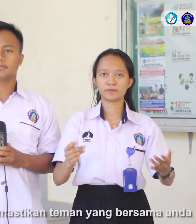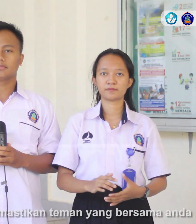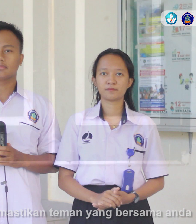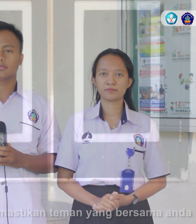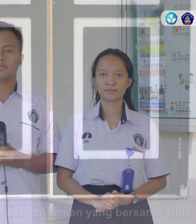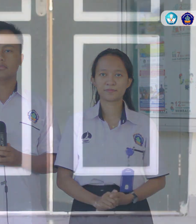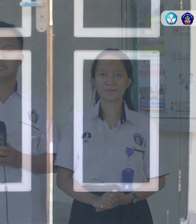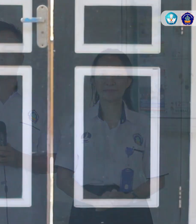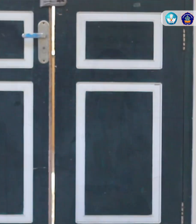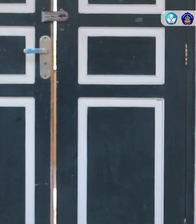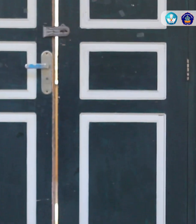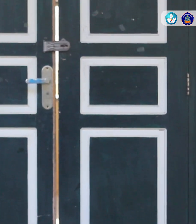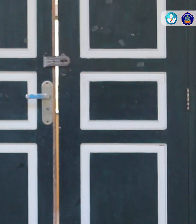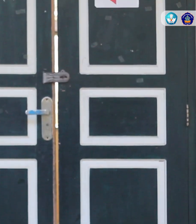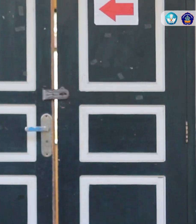Anda.